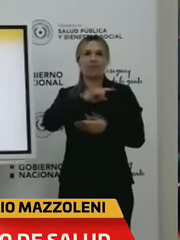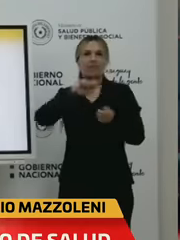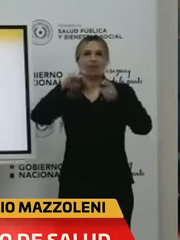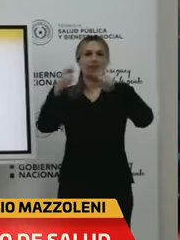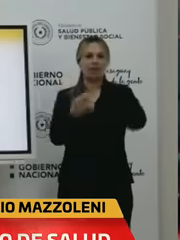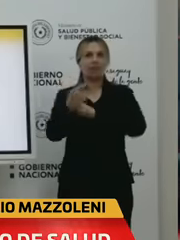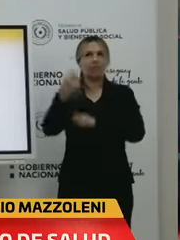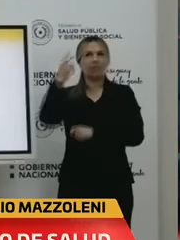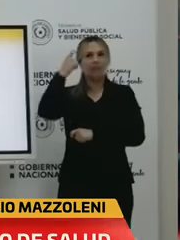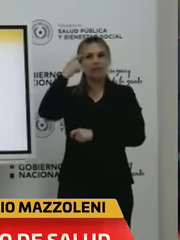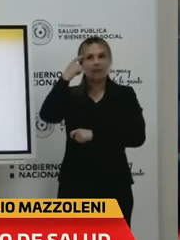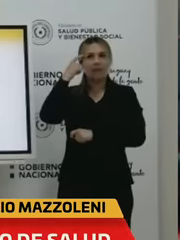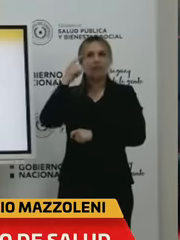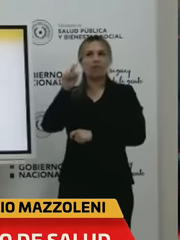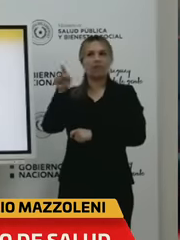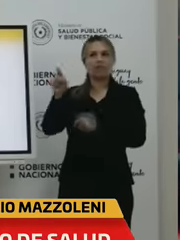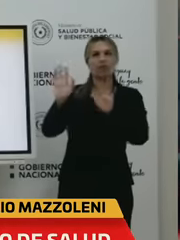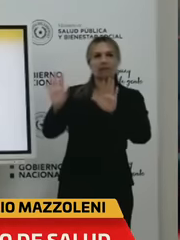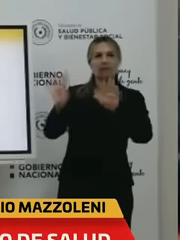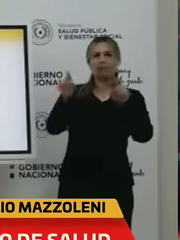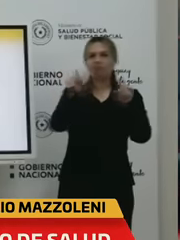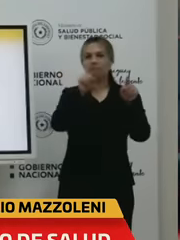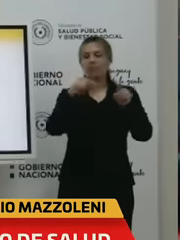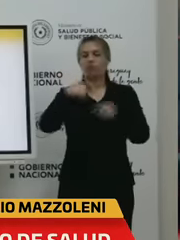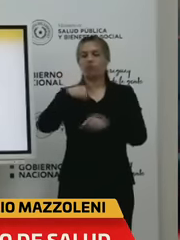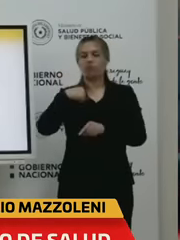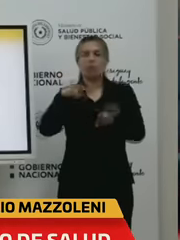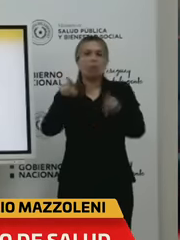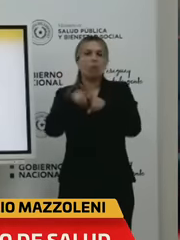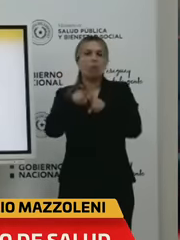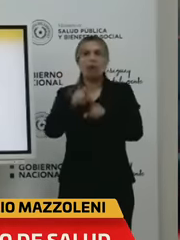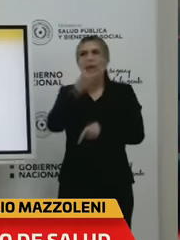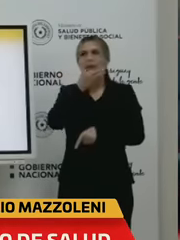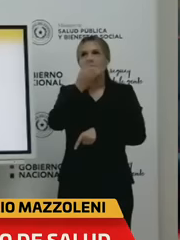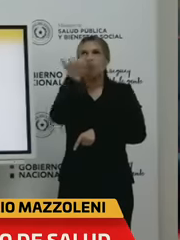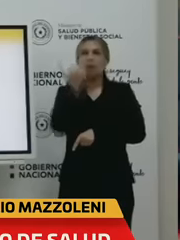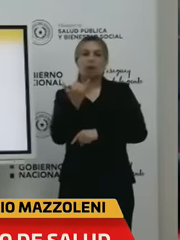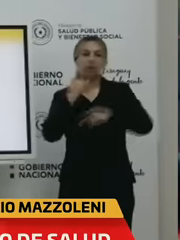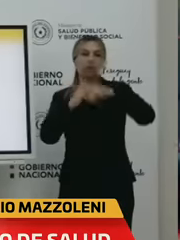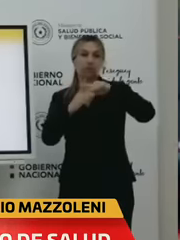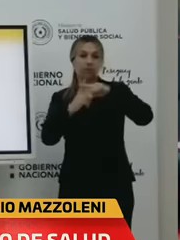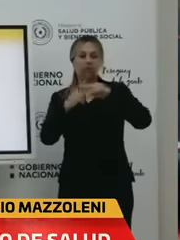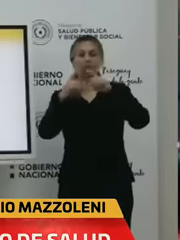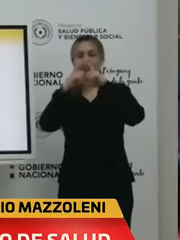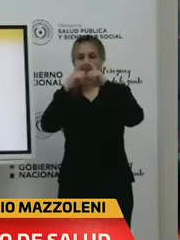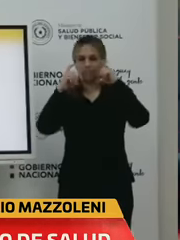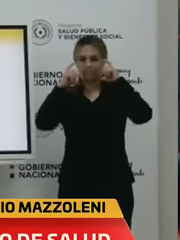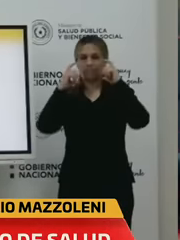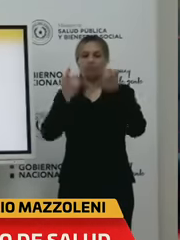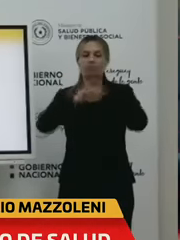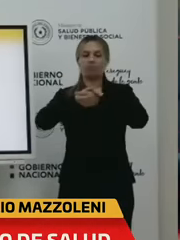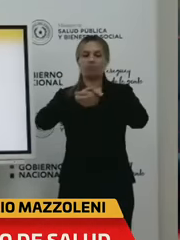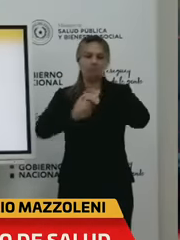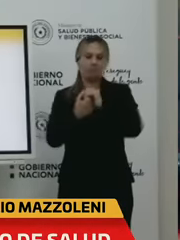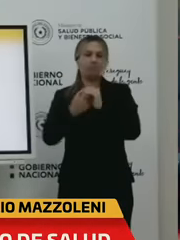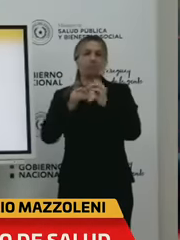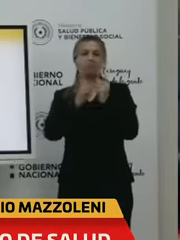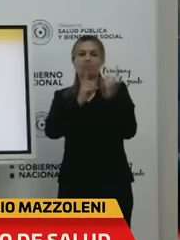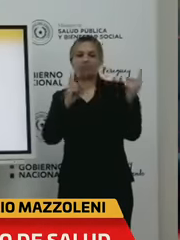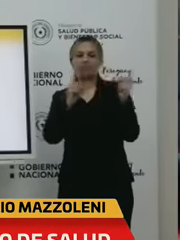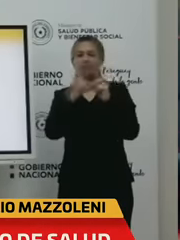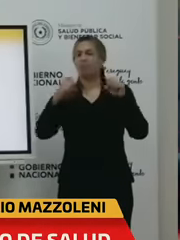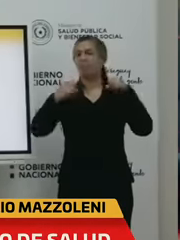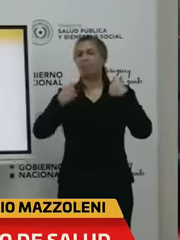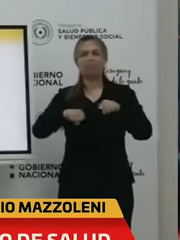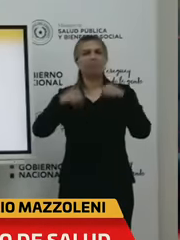demás, cuidándonos nosotros, asumiendo que estamos portando el virus, y va a ser un ejercicio continuo,